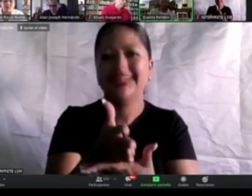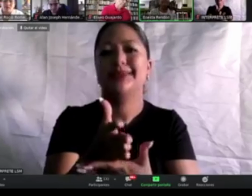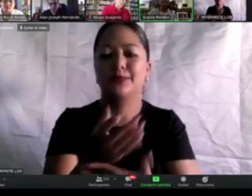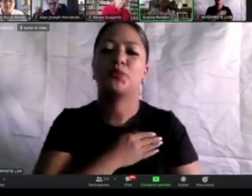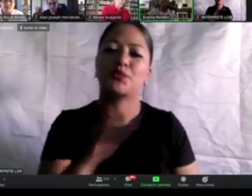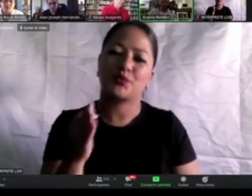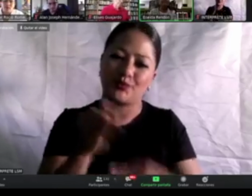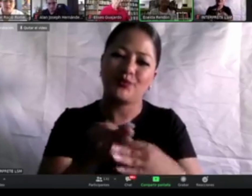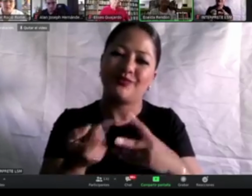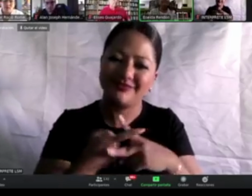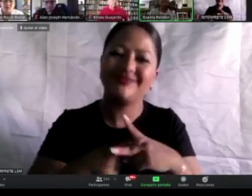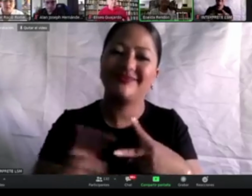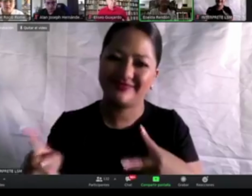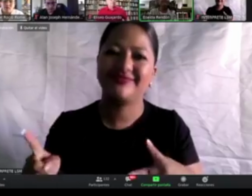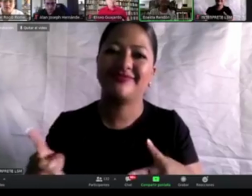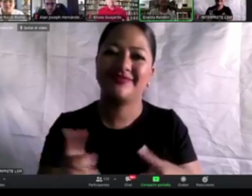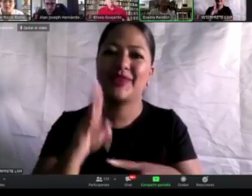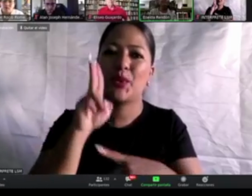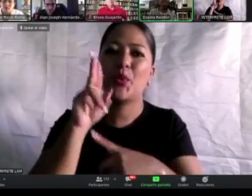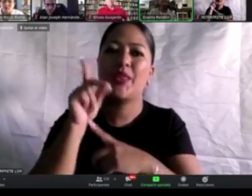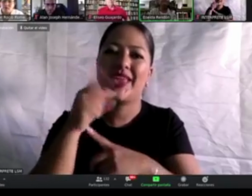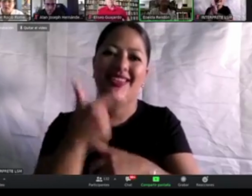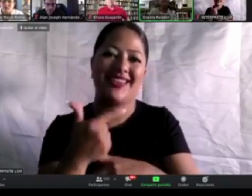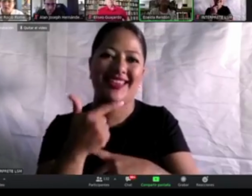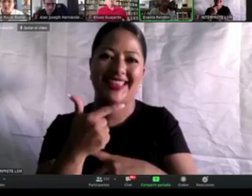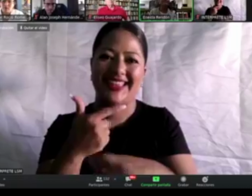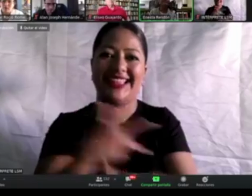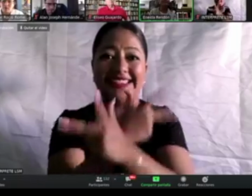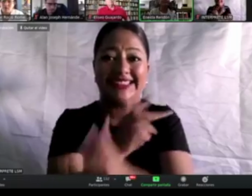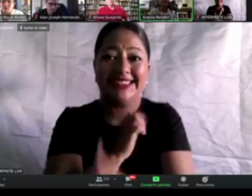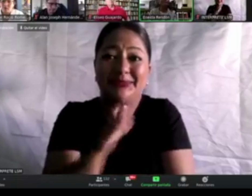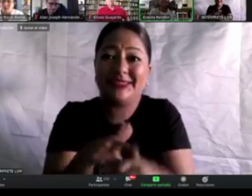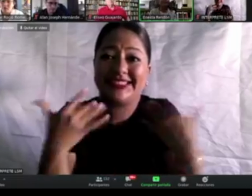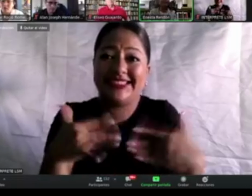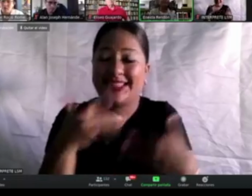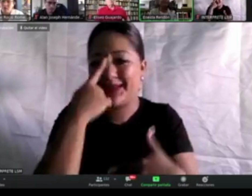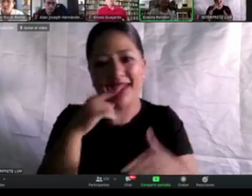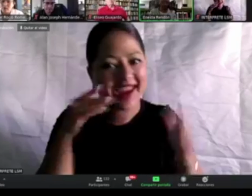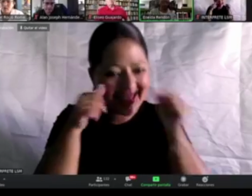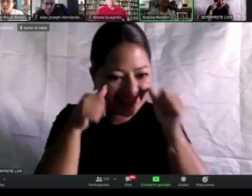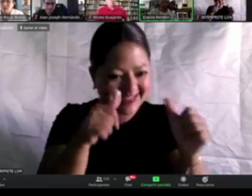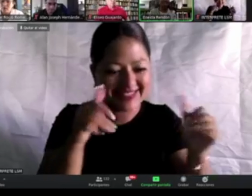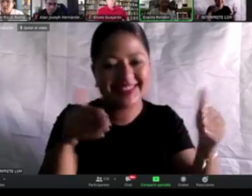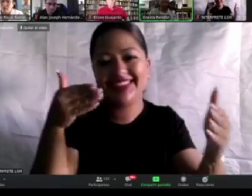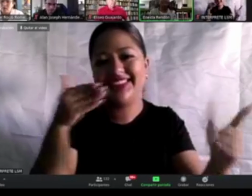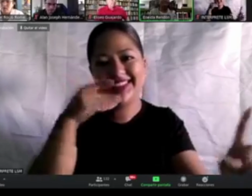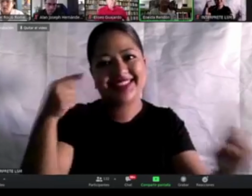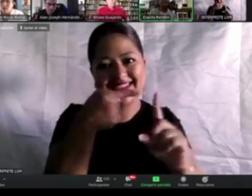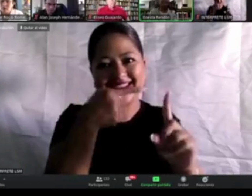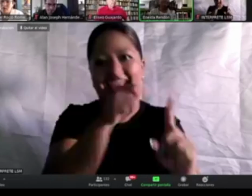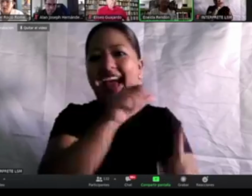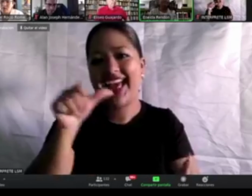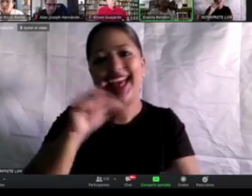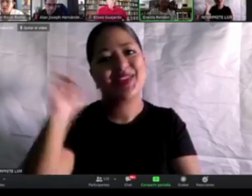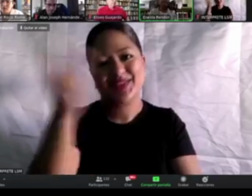a iniciar aquí con con un viaje virtual me lo piden especialmente para para la comunidad este pero